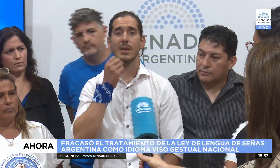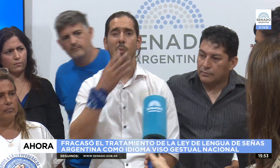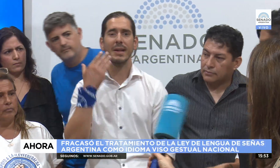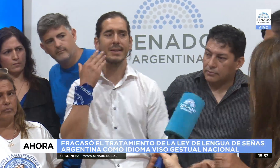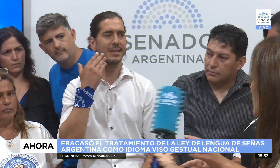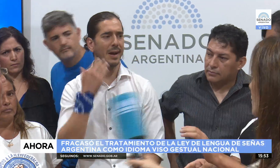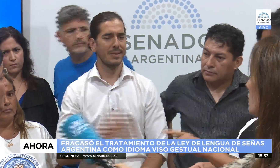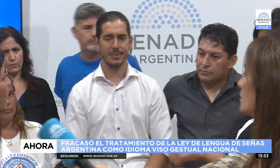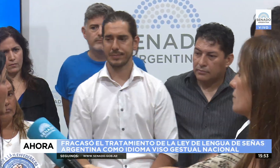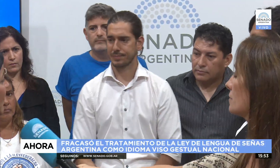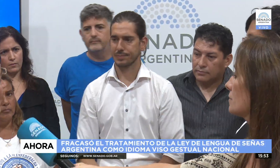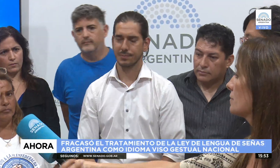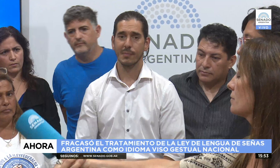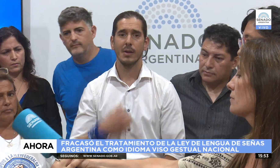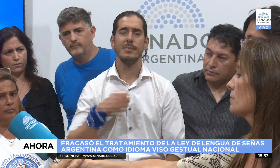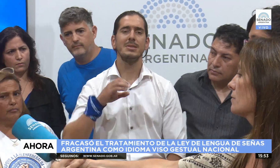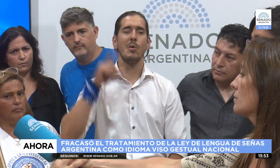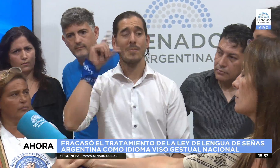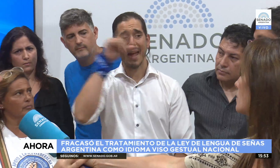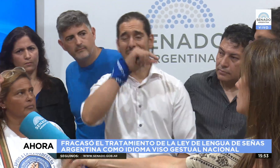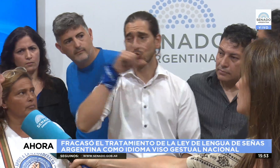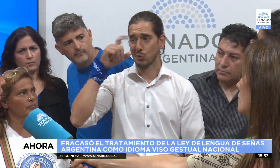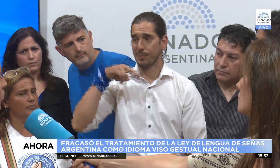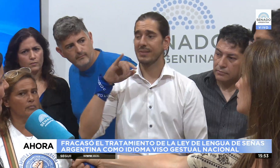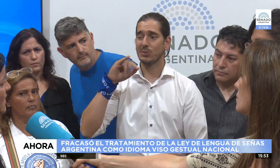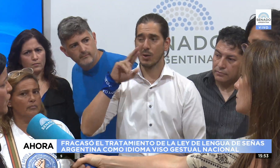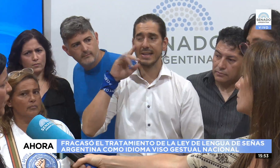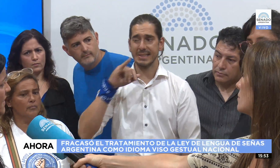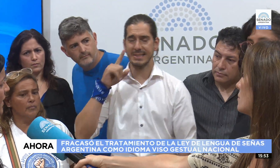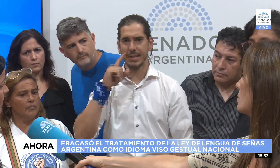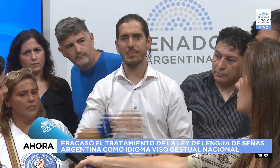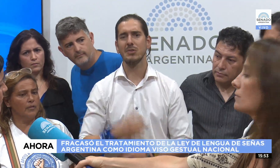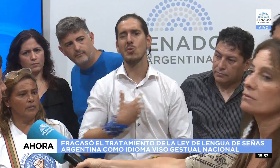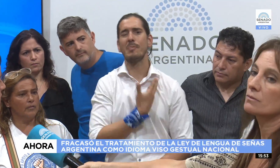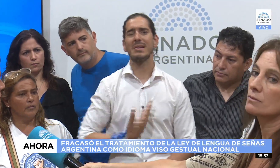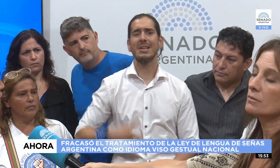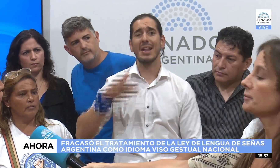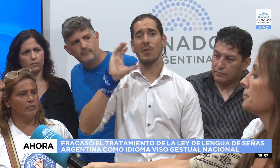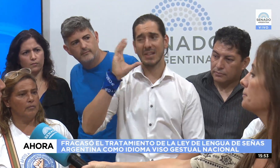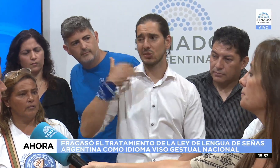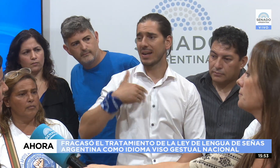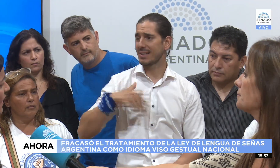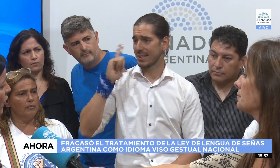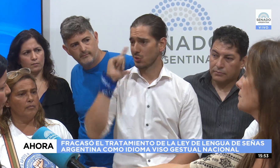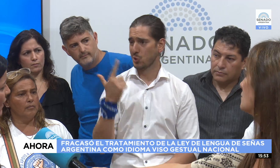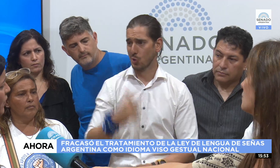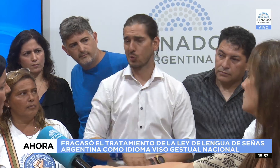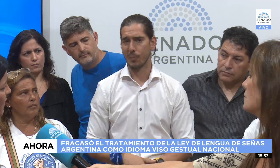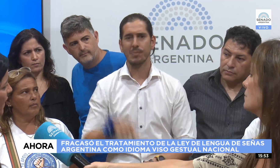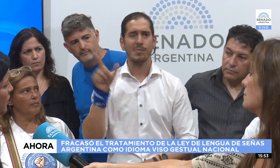Hola, ¿cómo estás? Buenas tardes. Mi nombre es Enzo Risi. Yo soy el presidente de la Confederación Argentina de